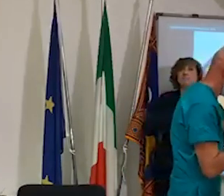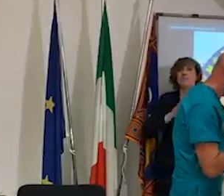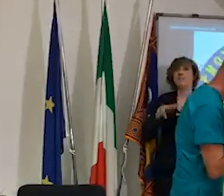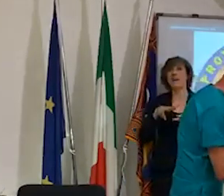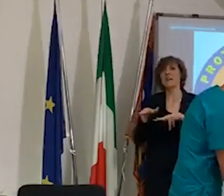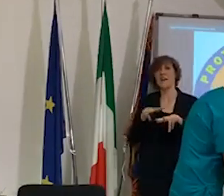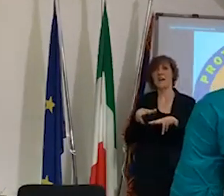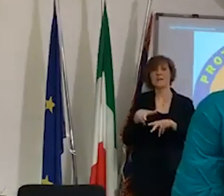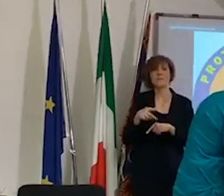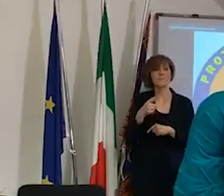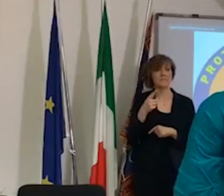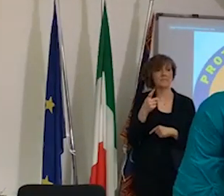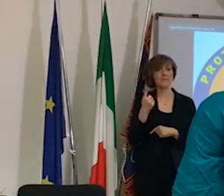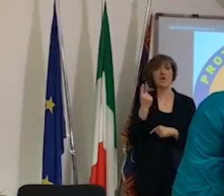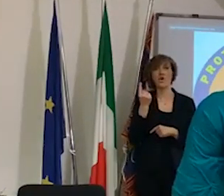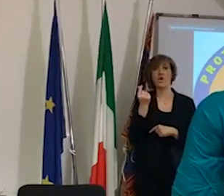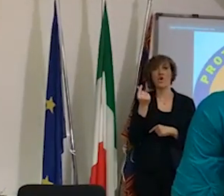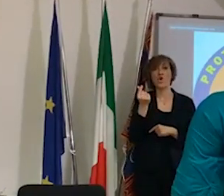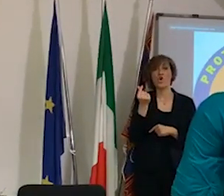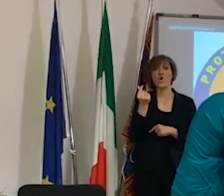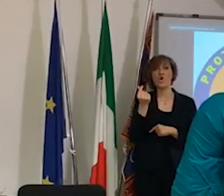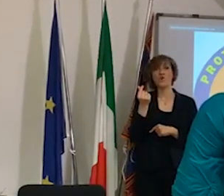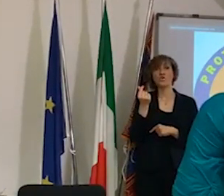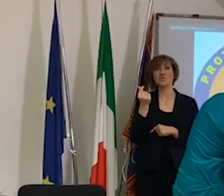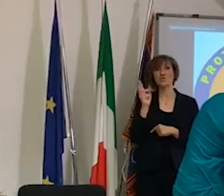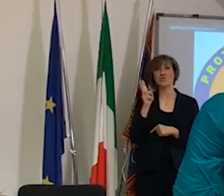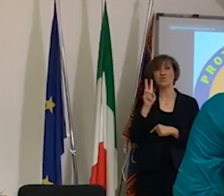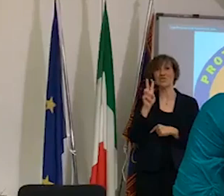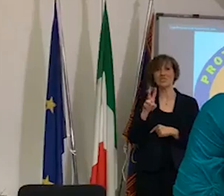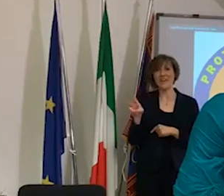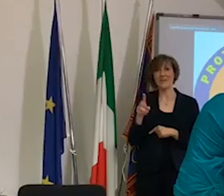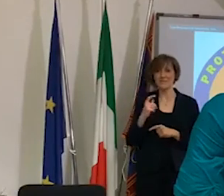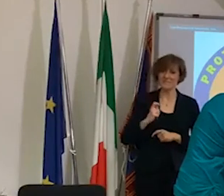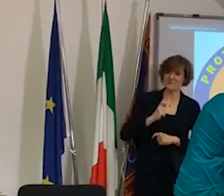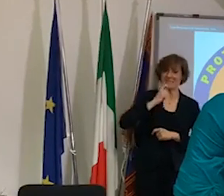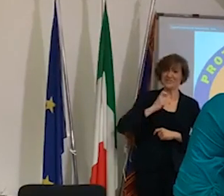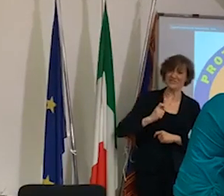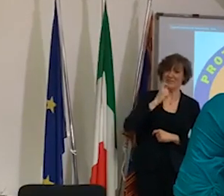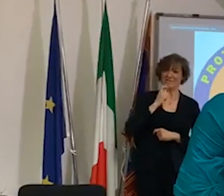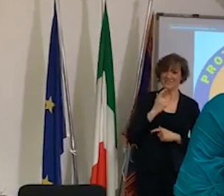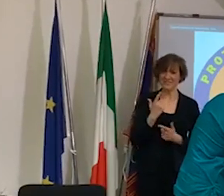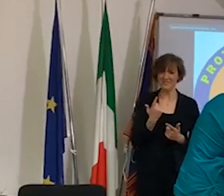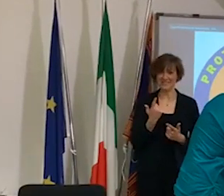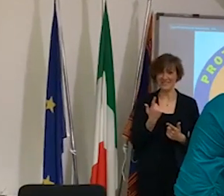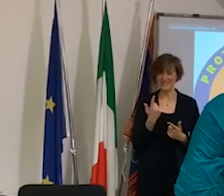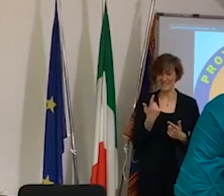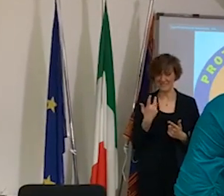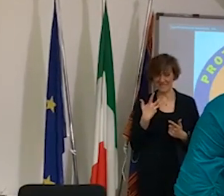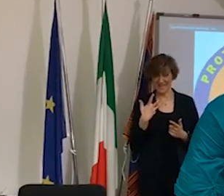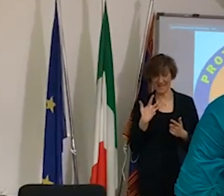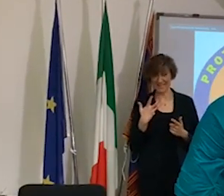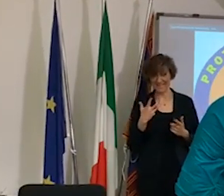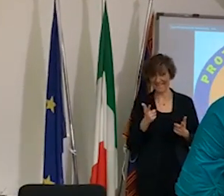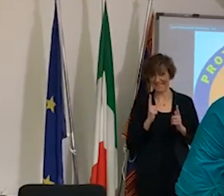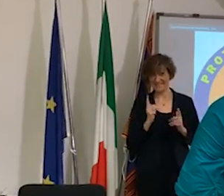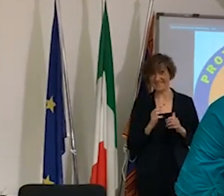velocità. Costa? Guarda, costa 12 euro. Spingi. Fa male, eh? No. La